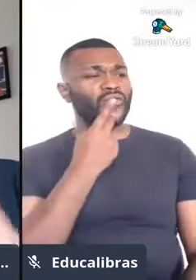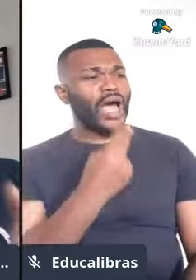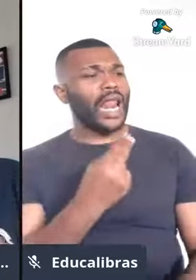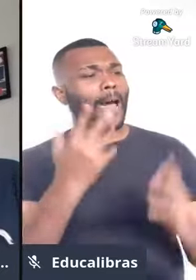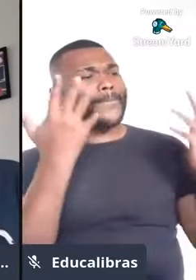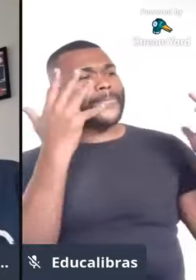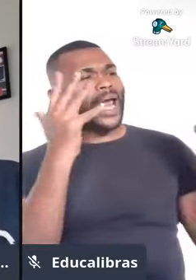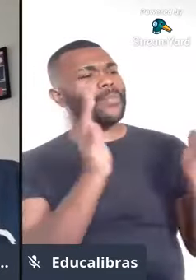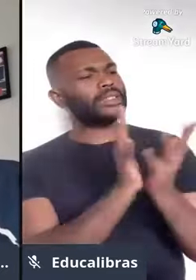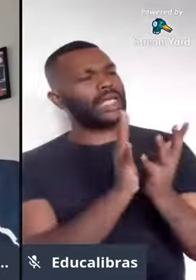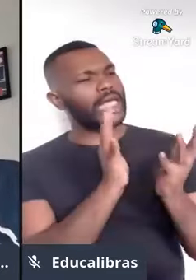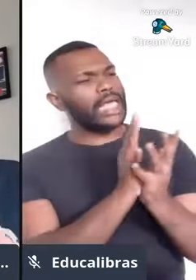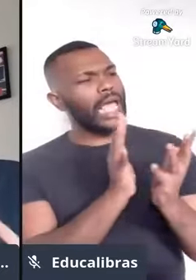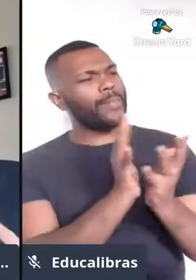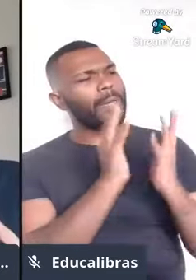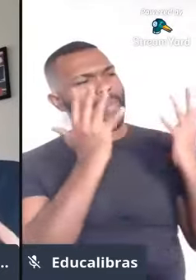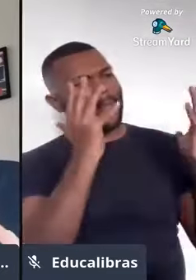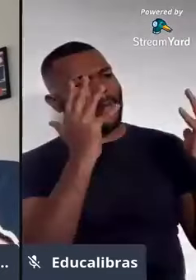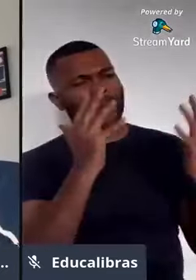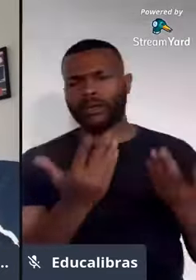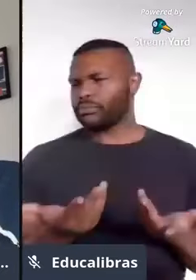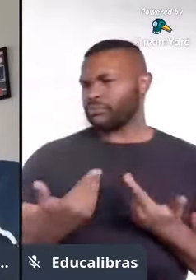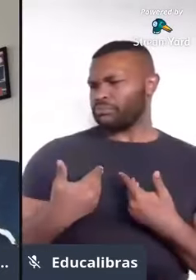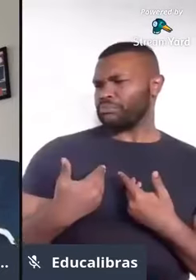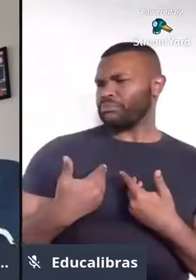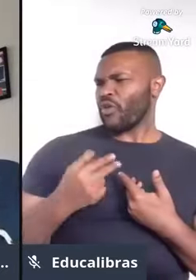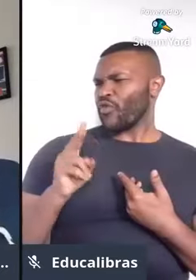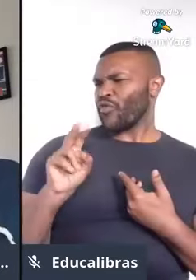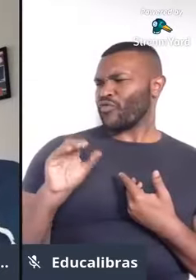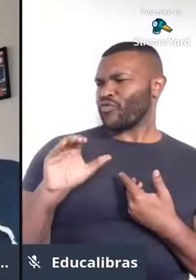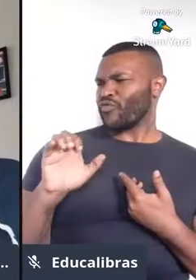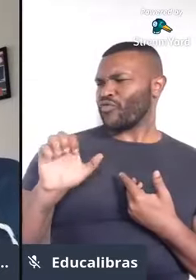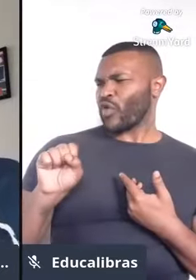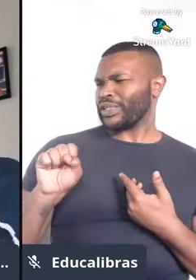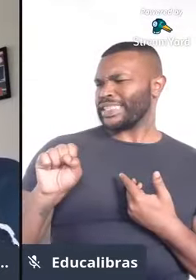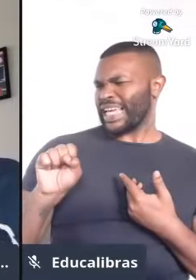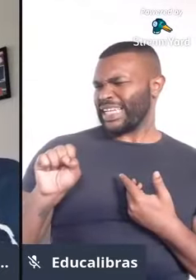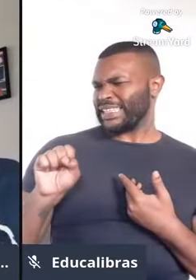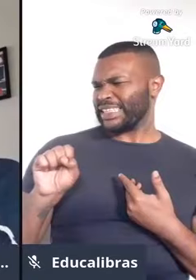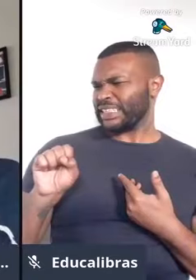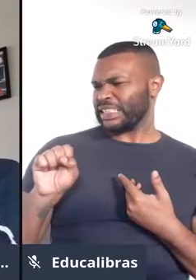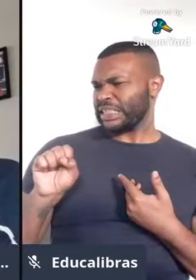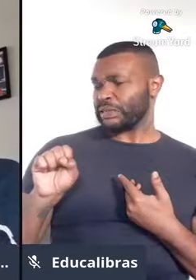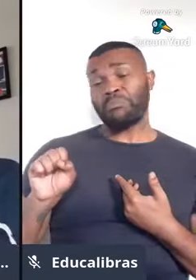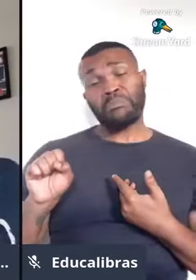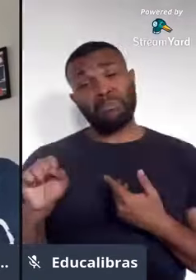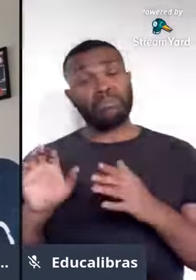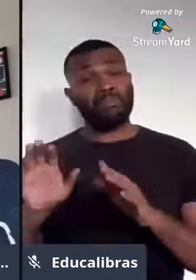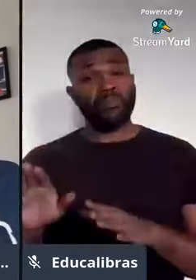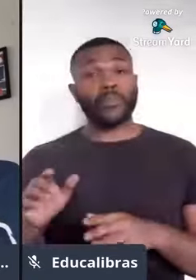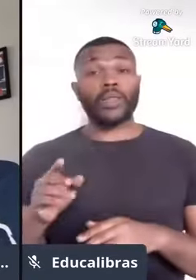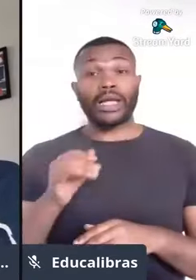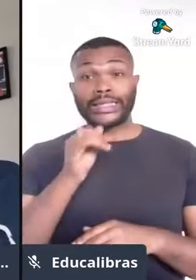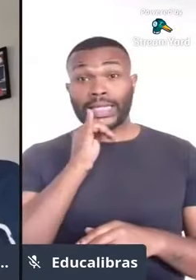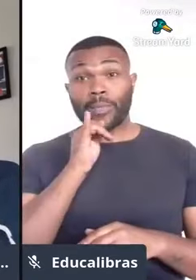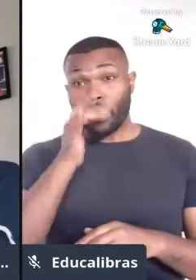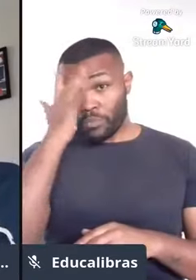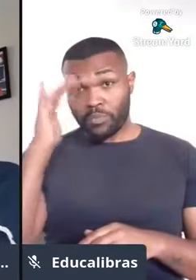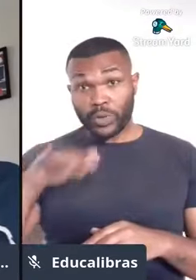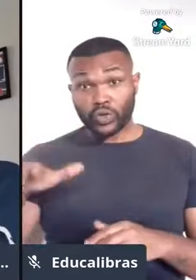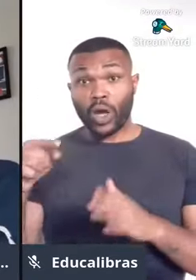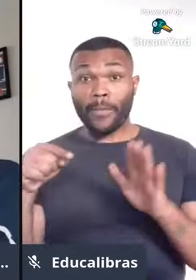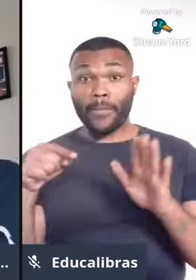e tal, essas coisas. E não é raro as pessoas me perguntarem se dentro do meu projeto tem a participação de pessoas com